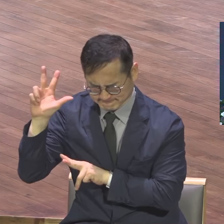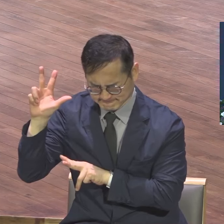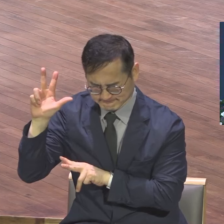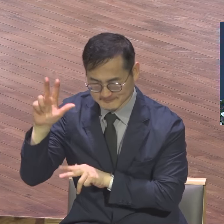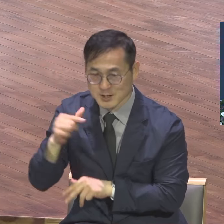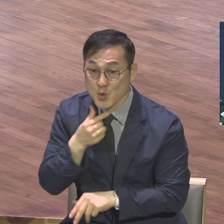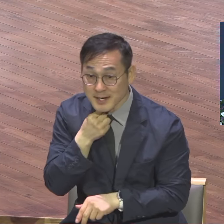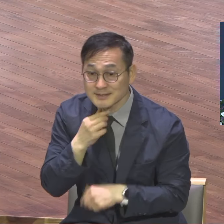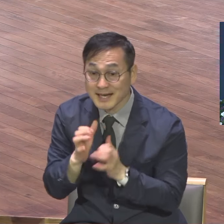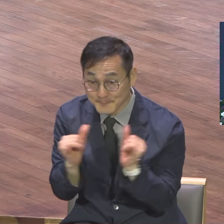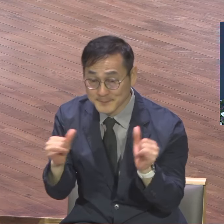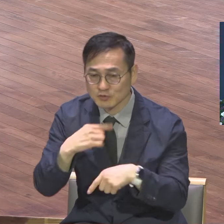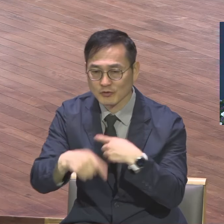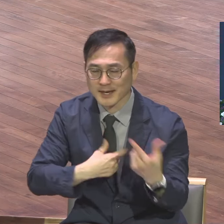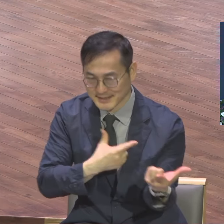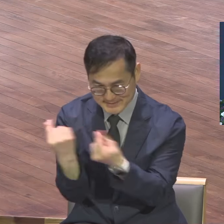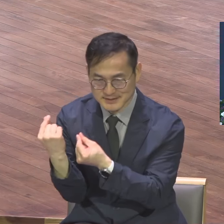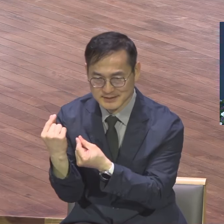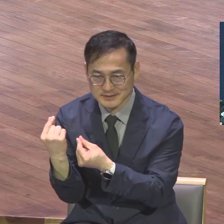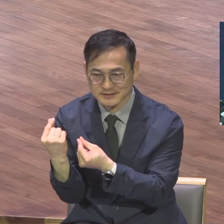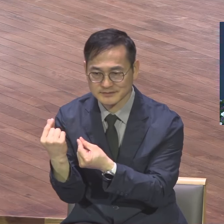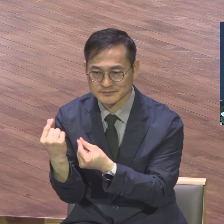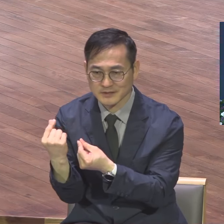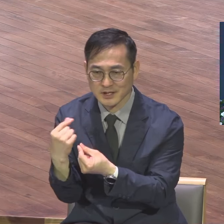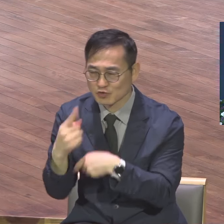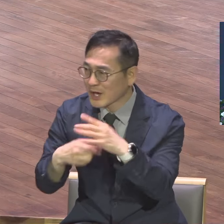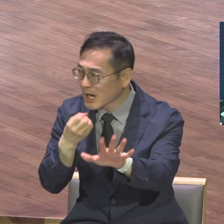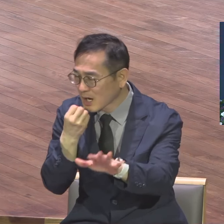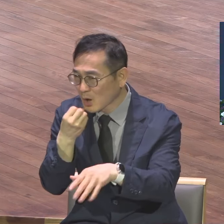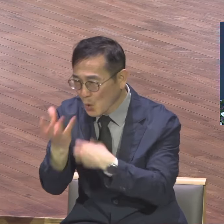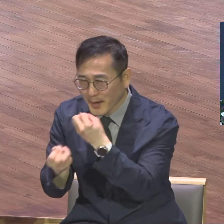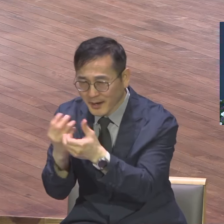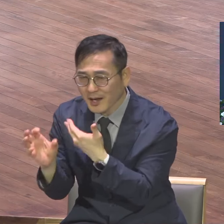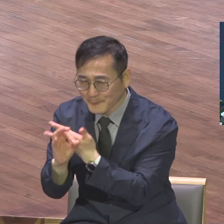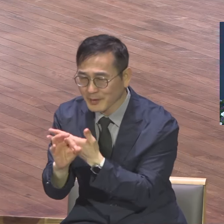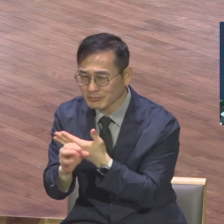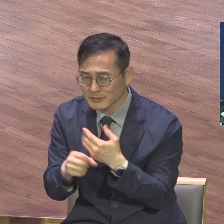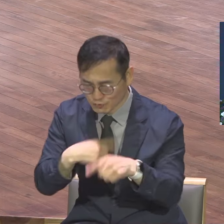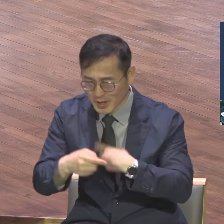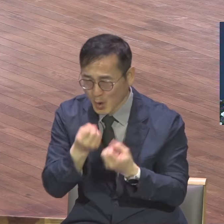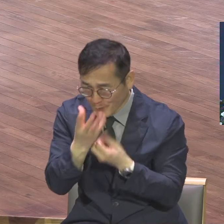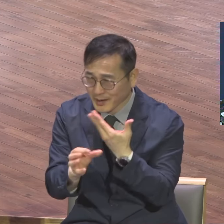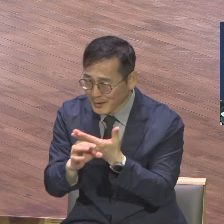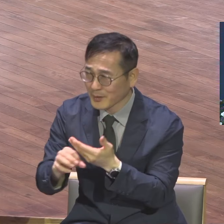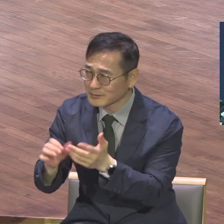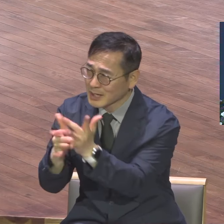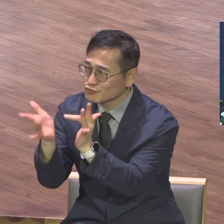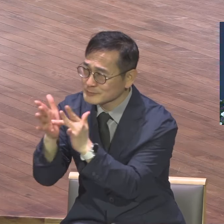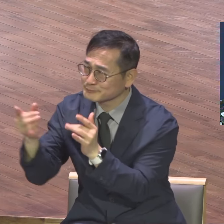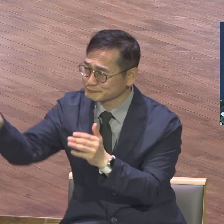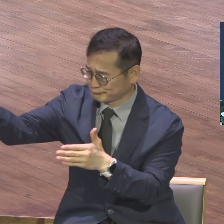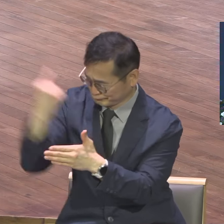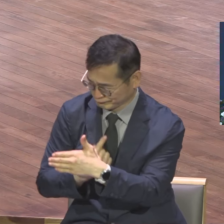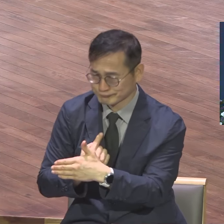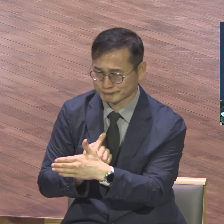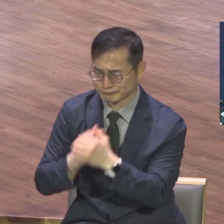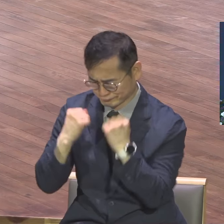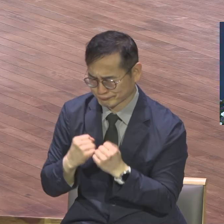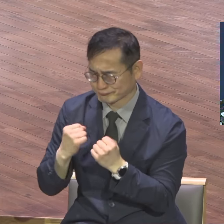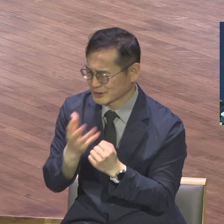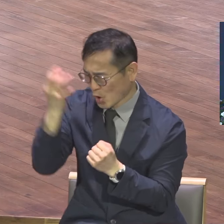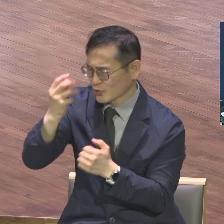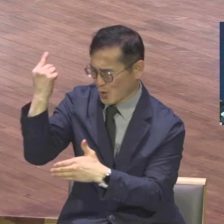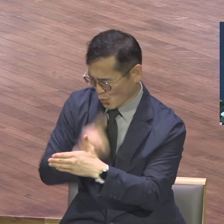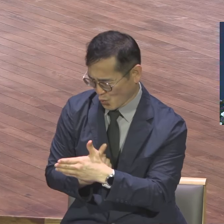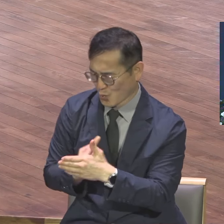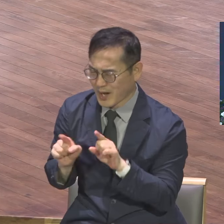기도를 따라하시면 성령이 지금 여러분을 고백하는 이불을 통해 성령이 들어가셔서 여러분 안에 계시면서 여러분을 구원해 주시고 여러분과 함께